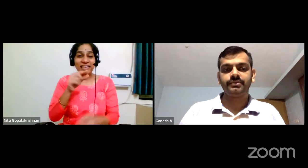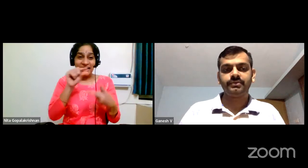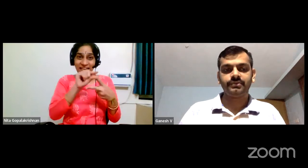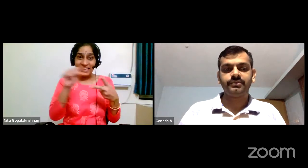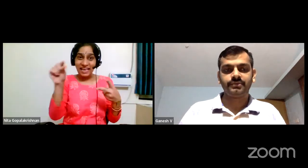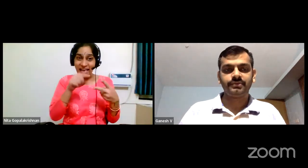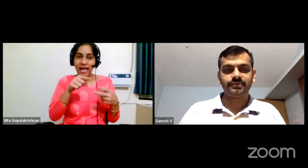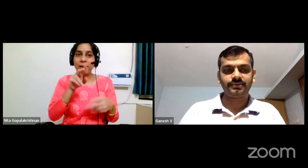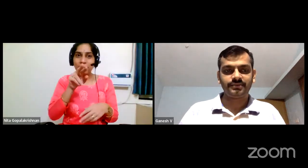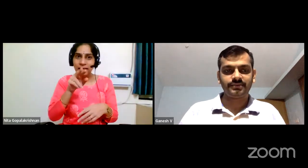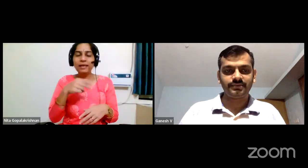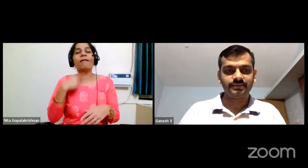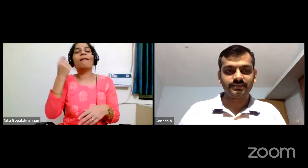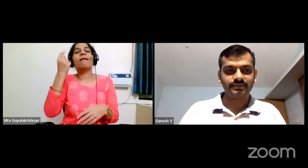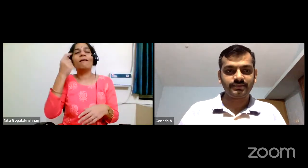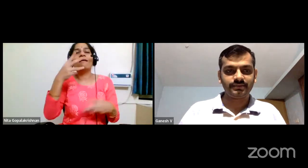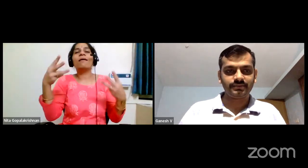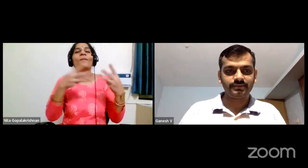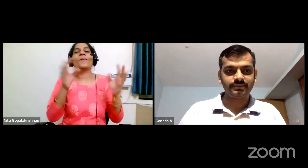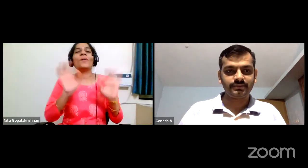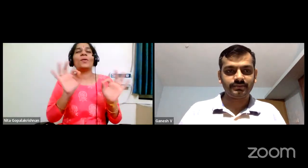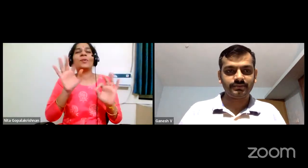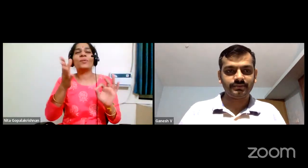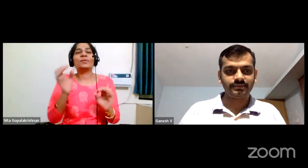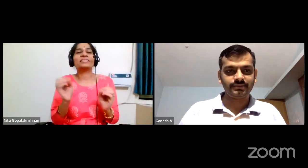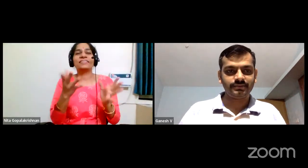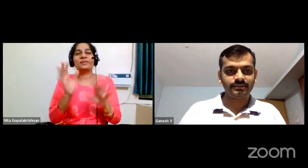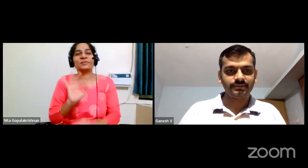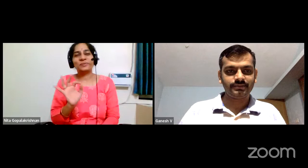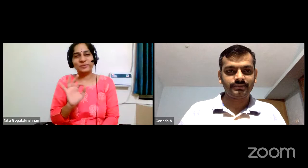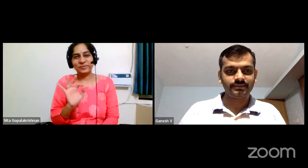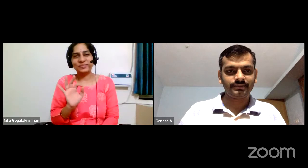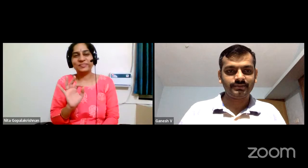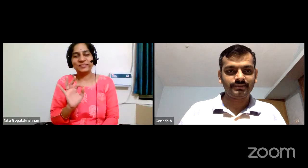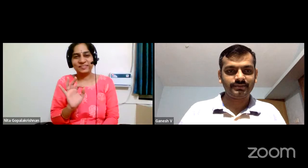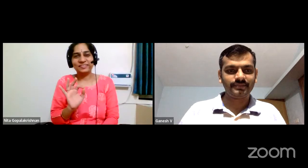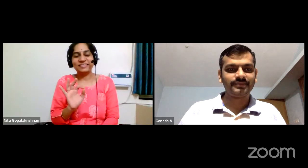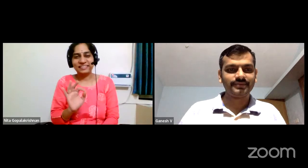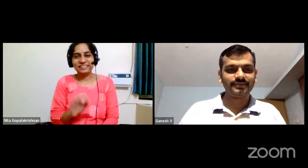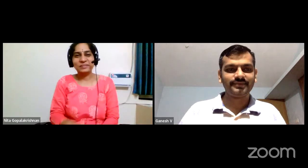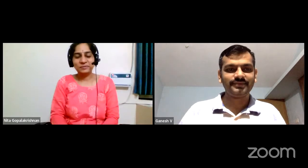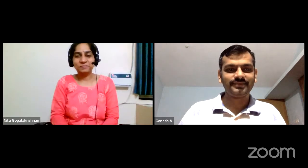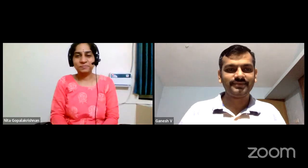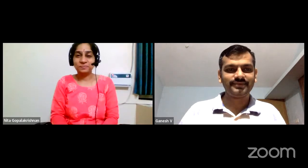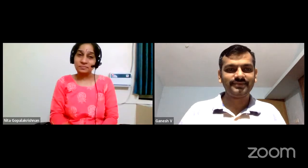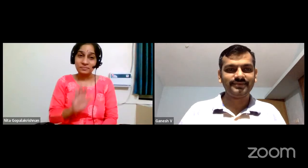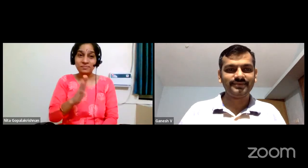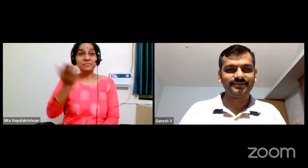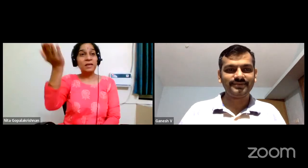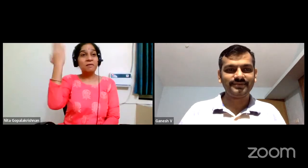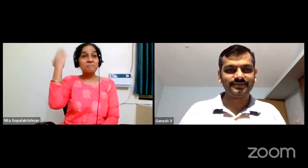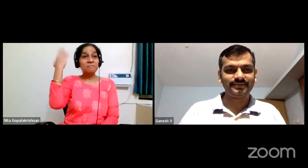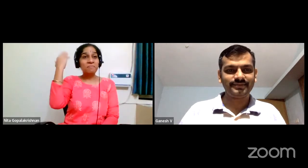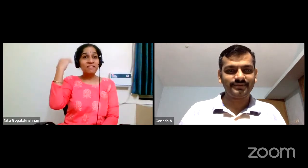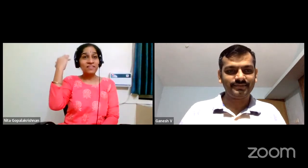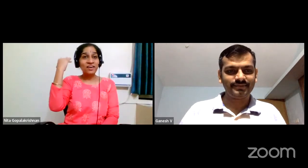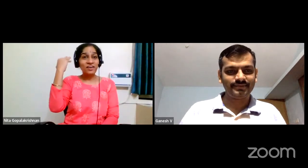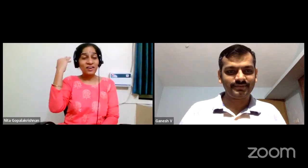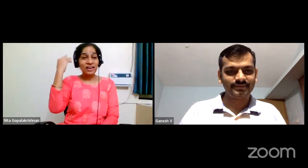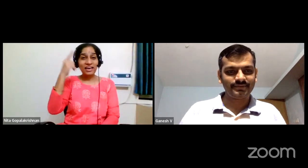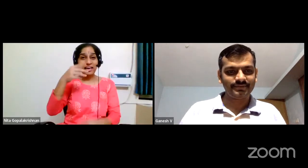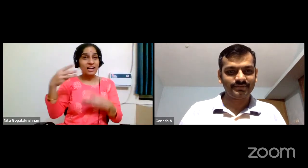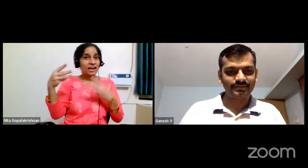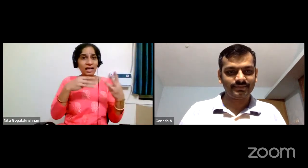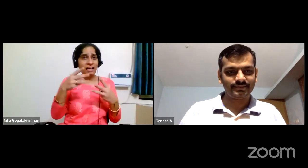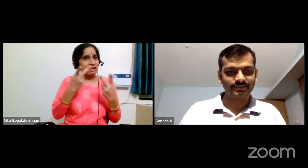और पहले के समय में आज जैसा युद्ध नहीं होता था कि अगर अपने जो है शत्रु को देख दिया तो तुरंत मार दिया, पहले